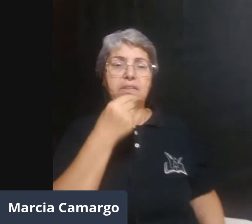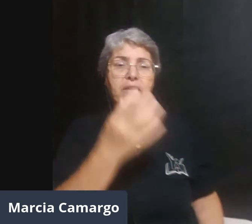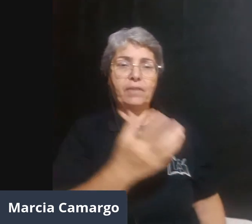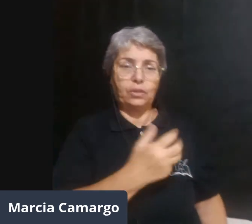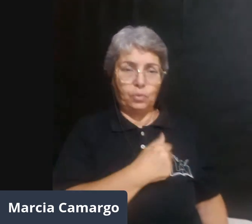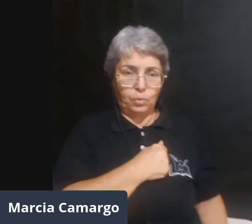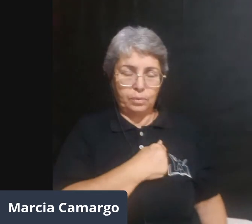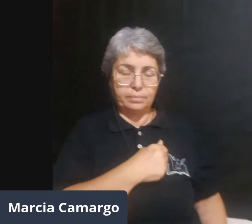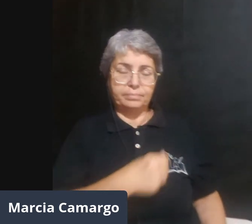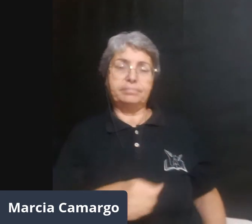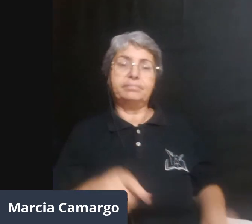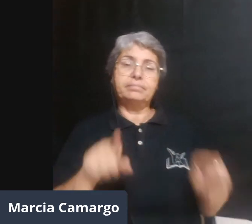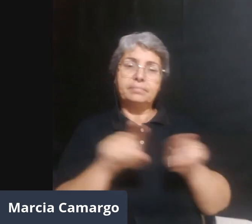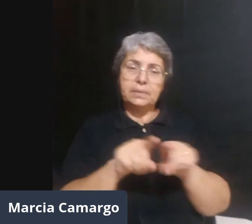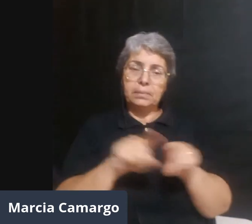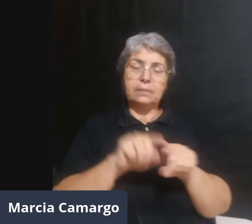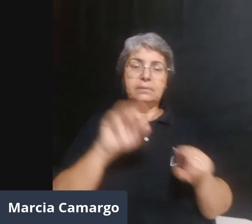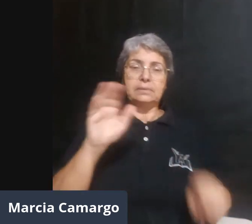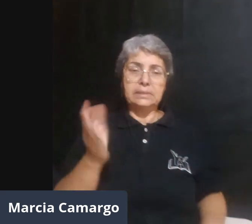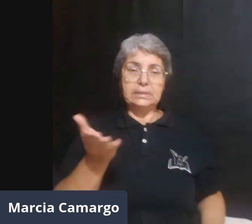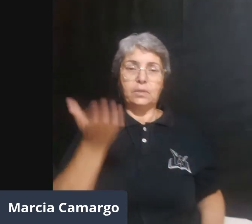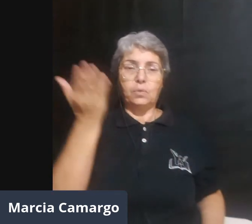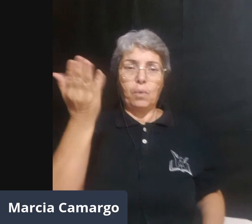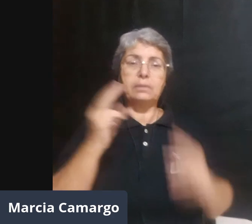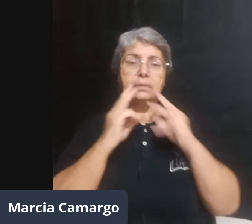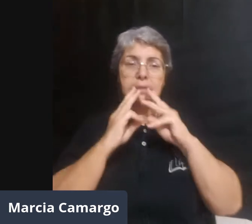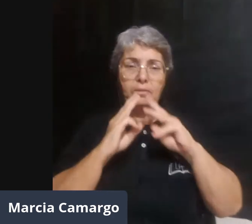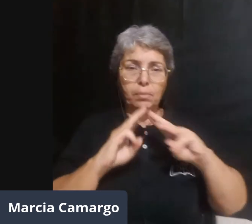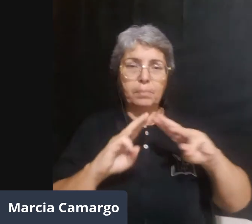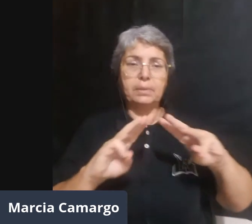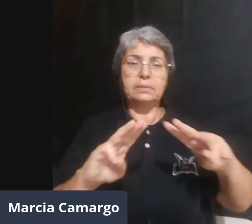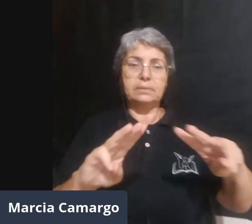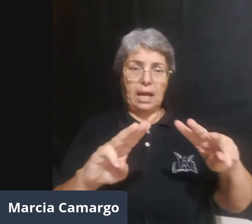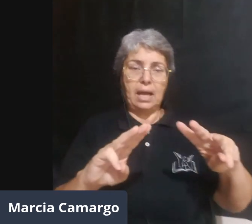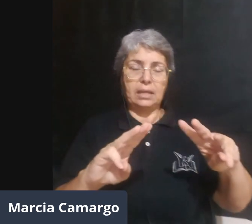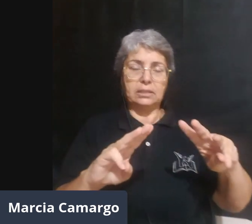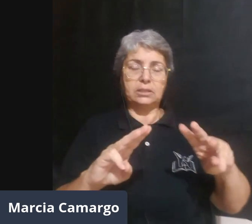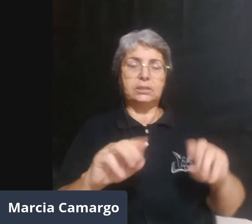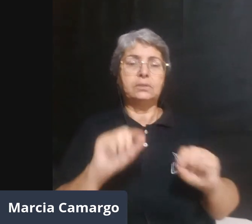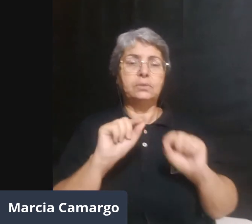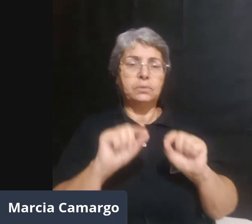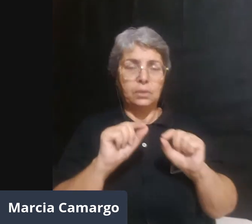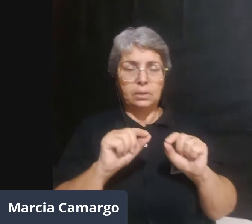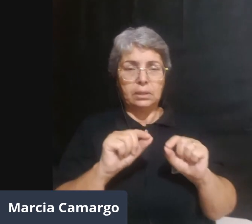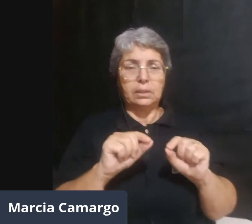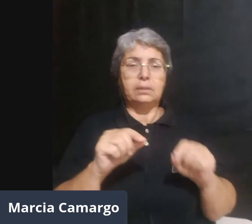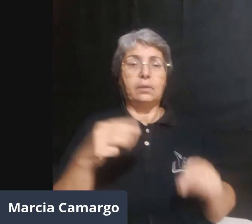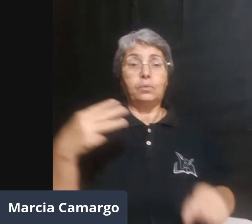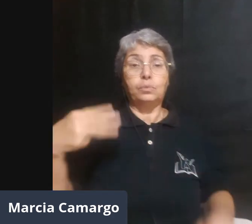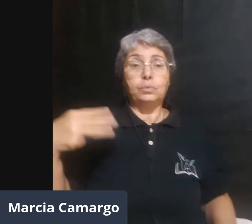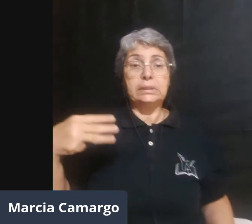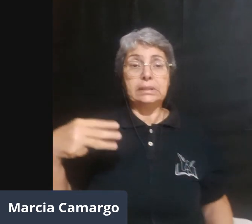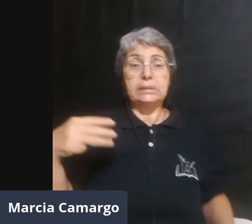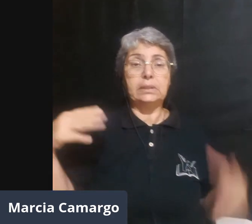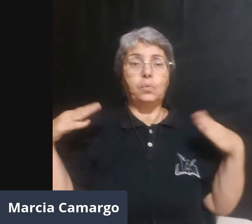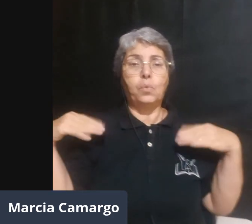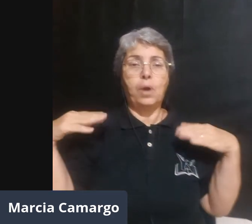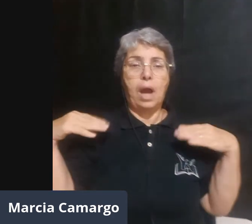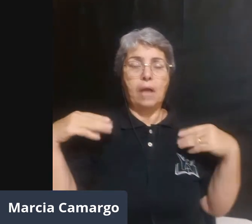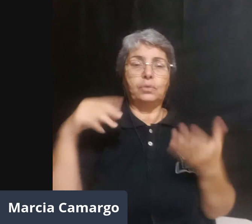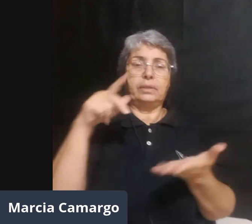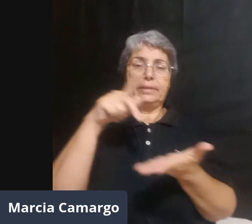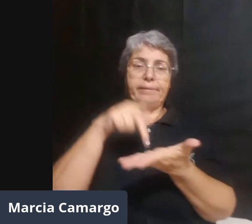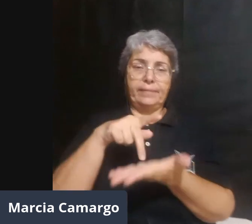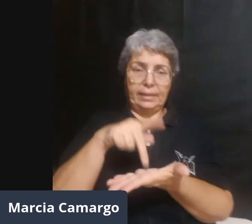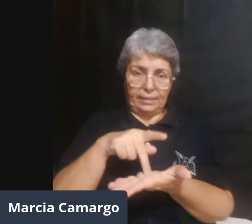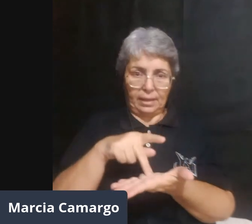Sra. White ratificou essa mensagem. Ela a qualificou como a mensagem do terceiro anjo em verdade.